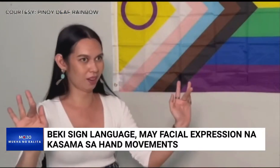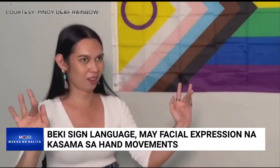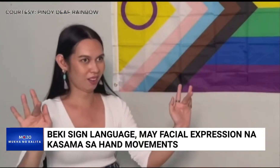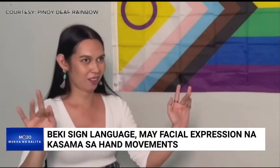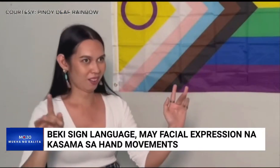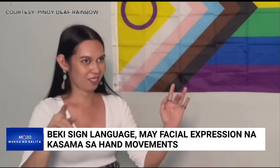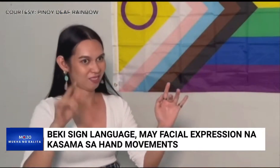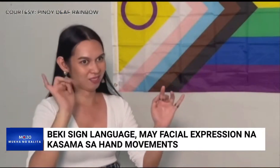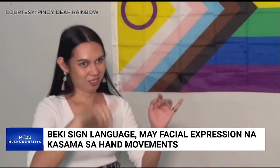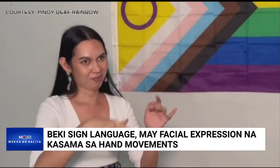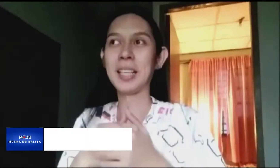at nakapagsasalita.